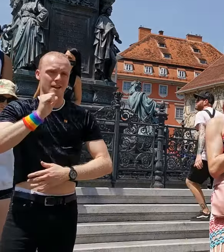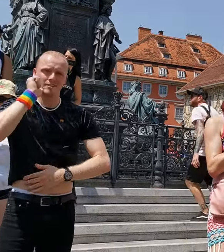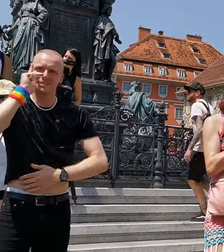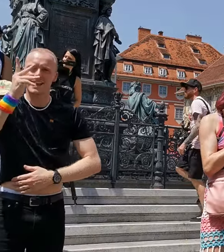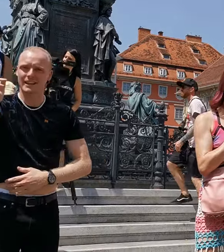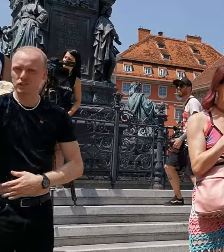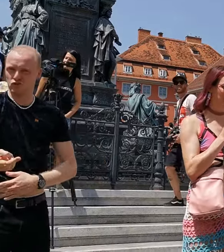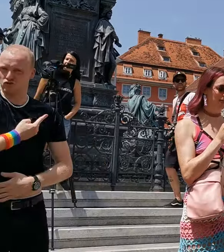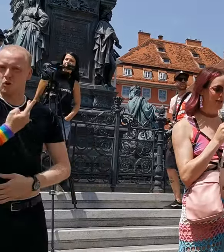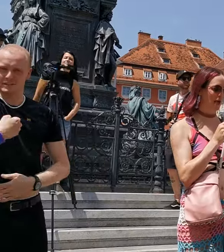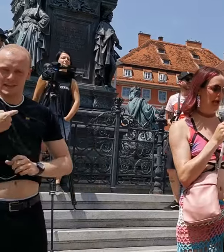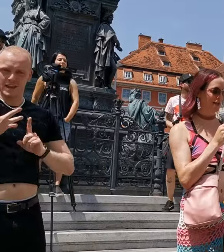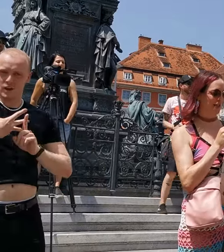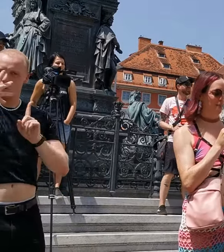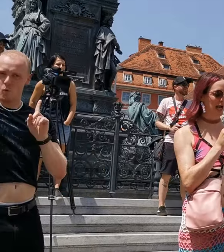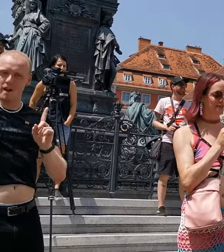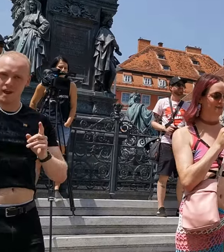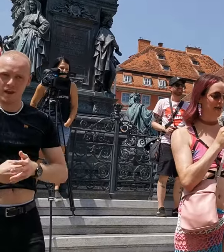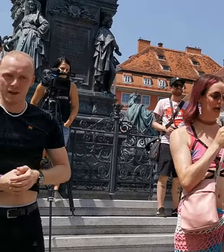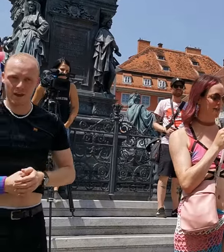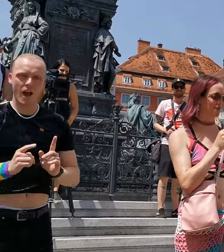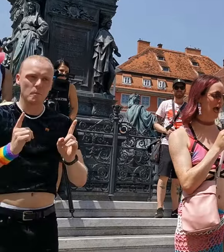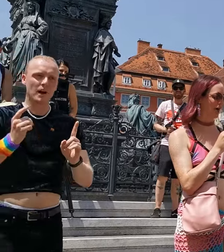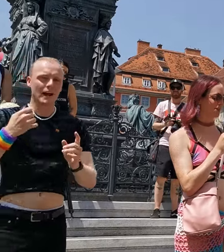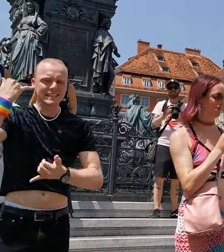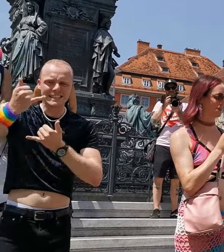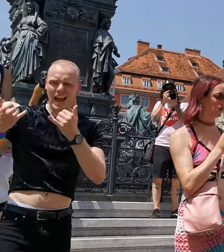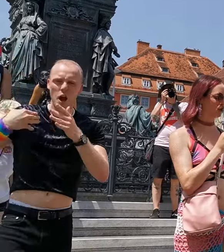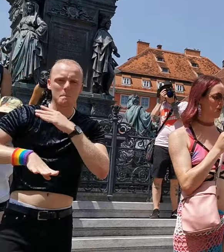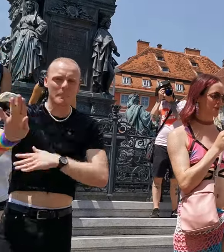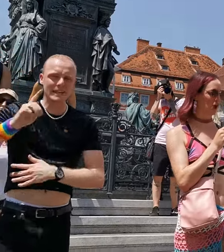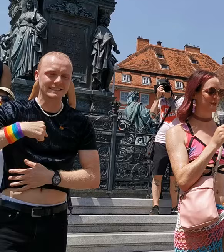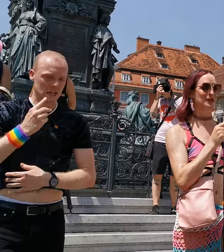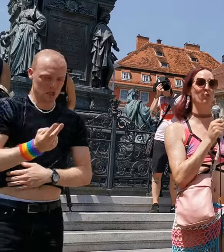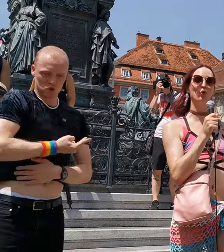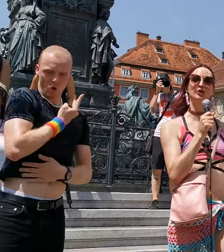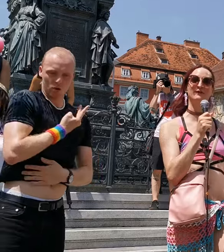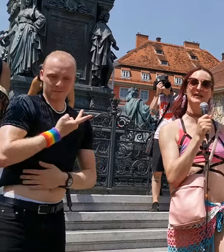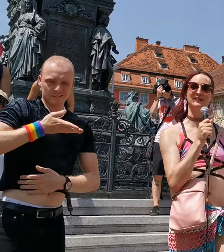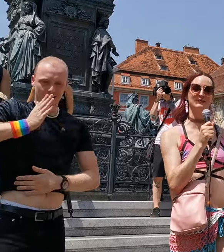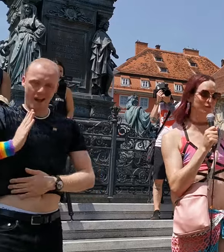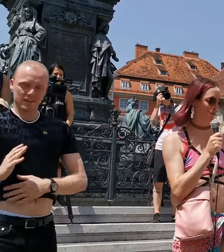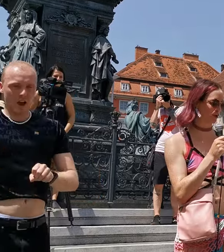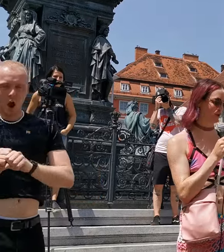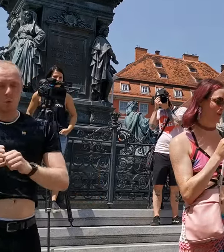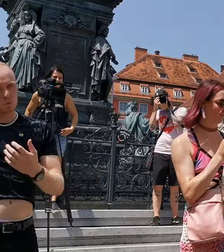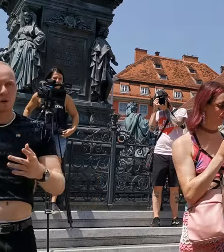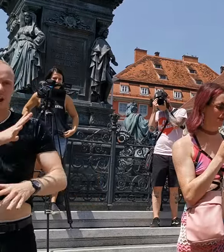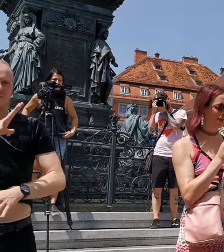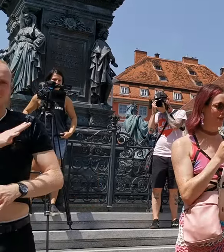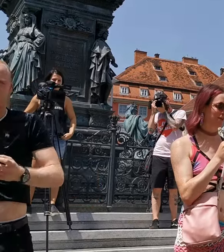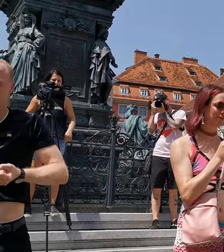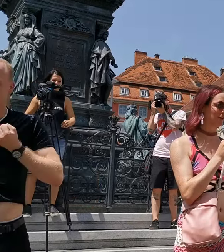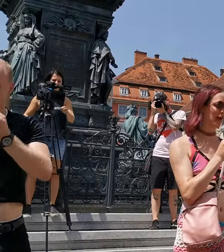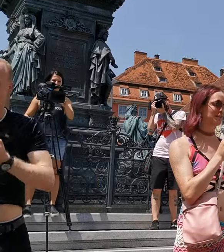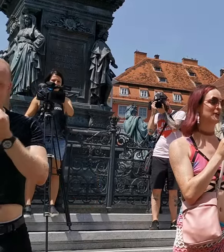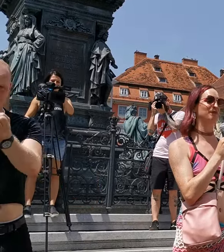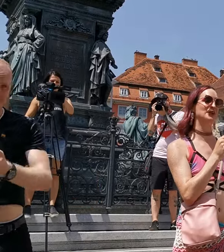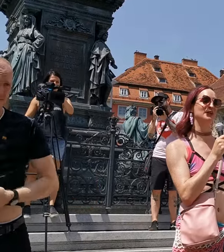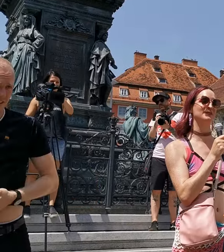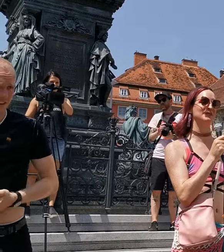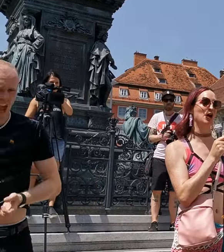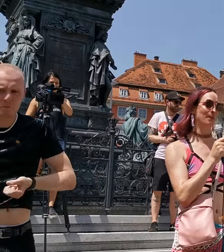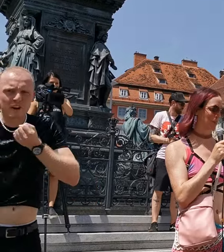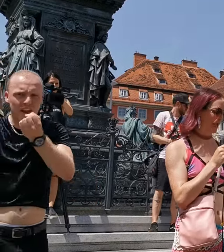queer zu sein. Aber an den meisten Tagen des Jahres ist dieser Stolz auch mit einem hohen Gewaltrisiko verbunden. Diese Gewalt